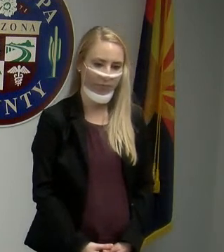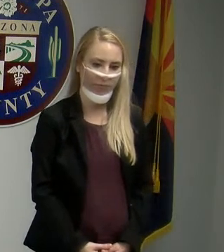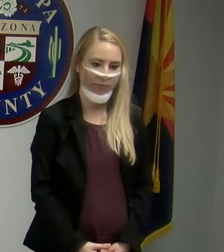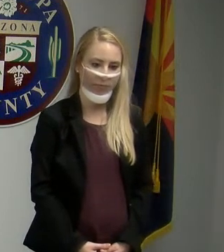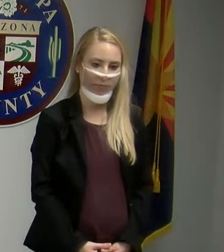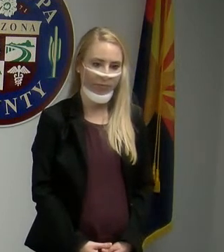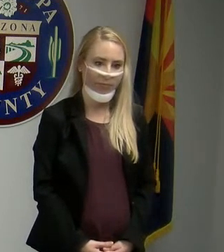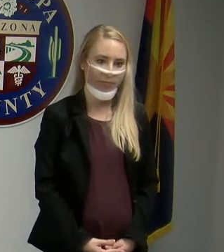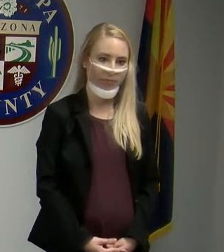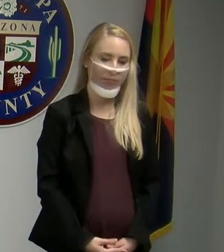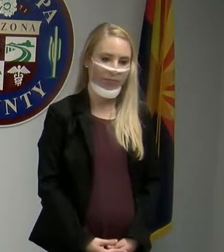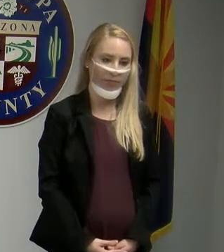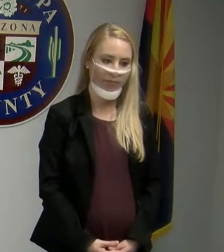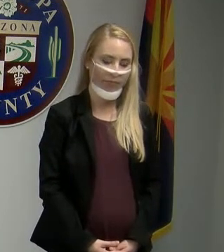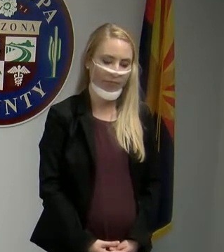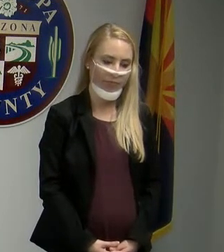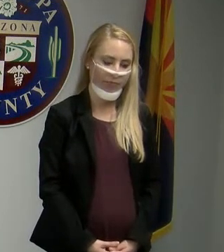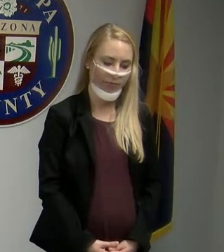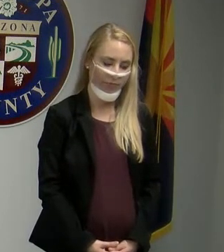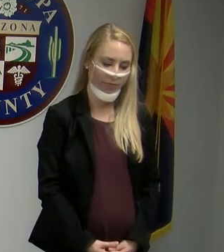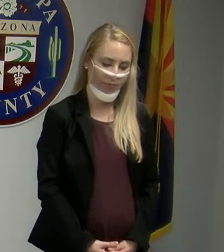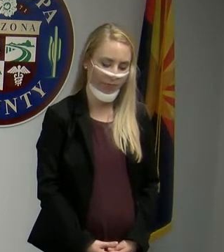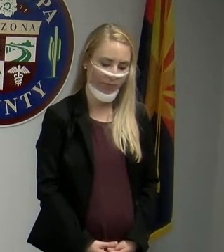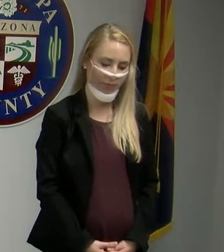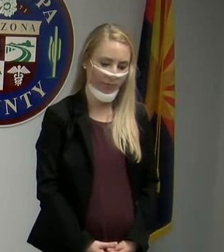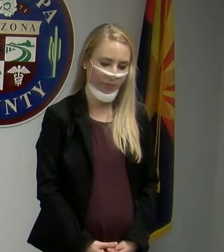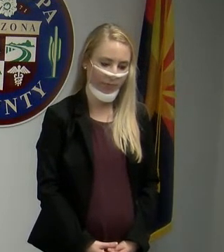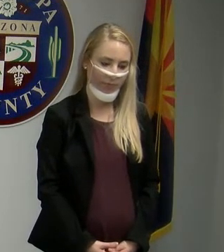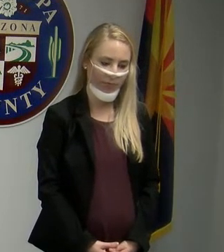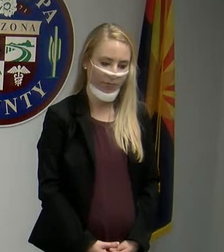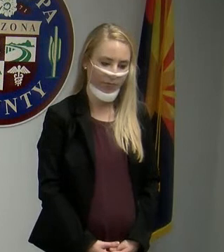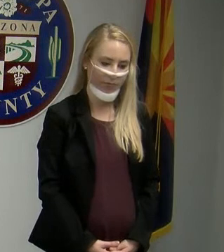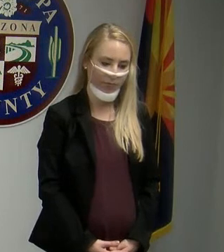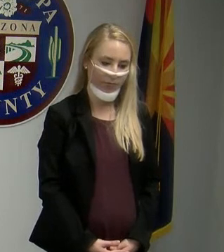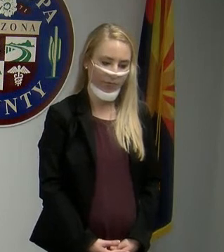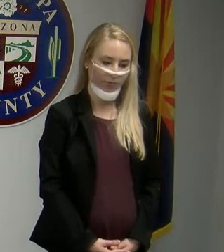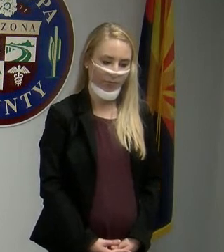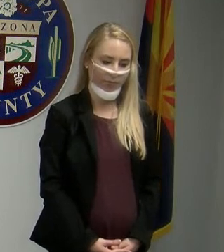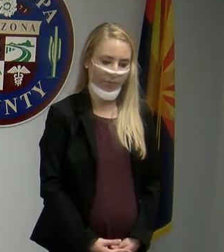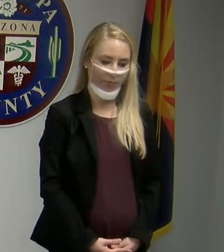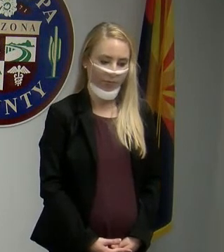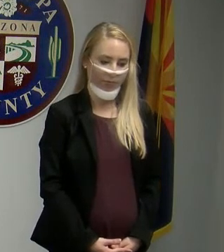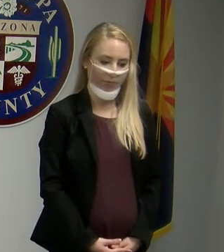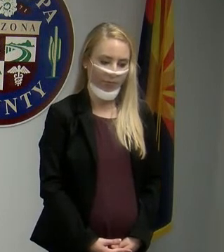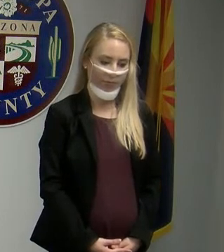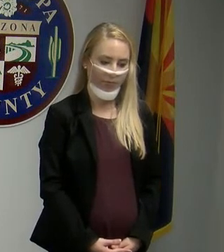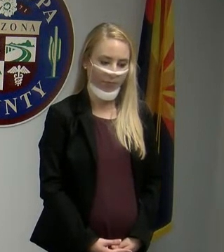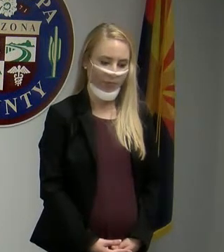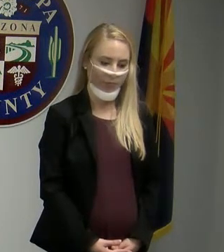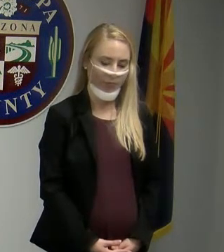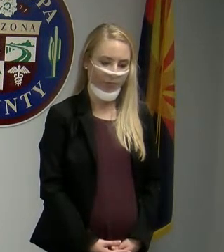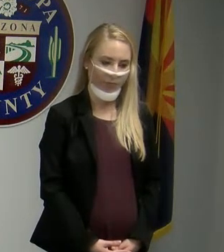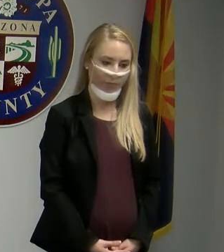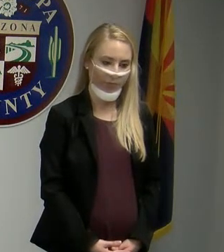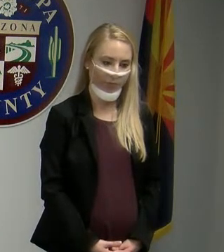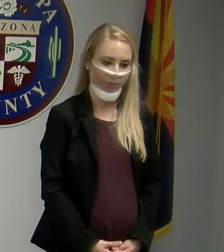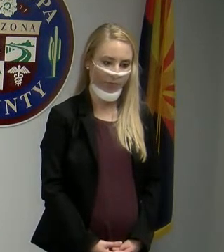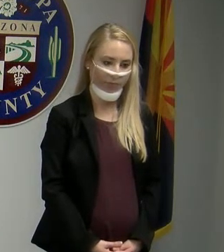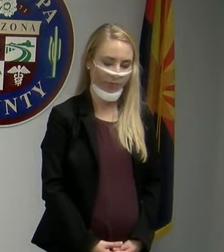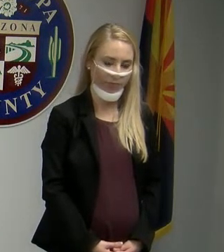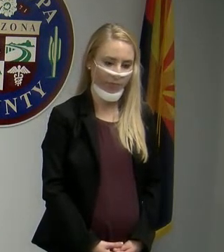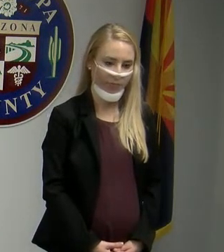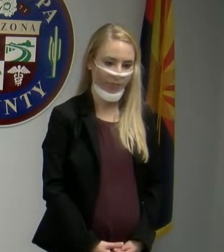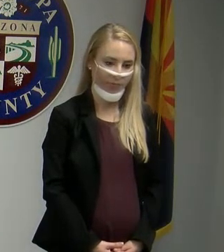embargo, no ha sido necesario utilizarlos hasta el momento. Entonces, solamente estamos preparados, estamos listos en caso de que llegara. Esto es una